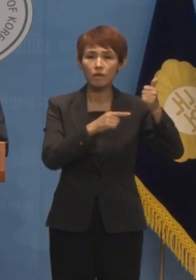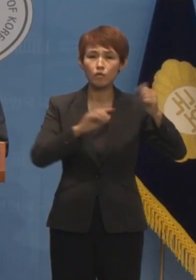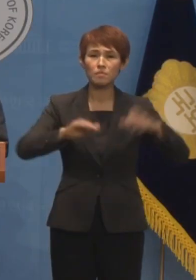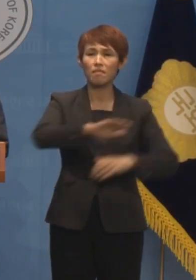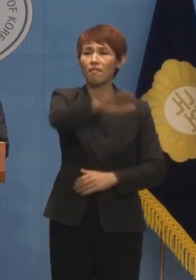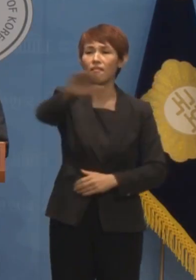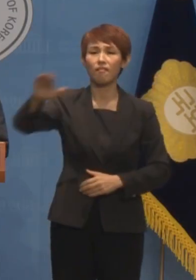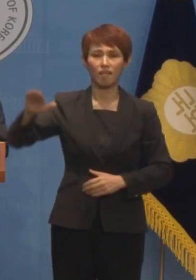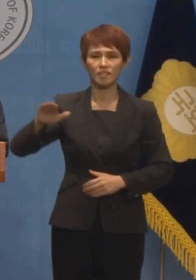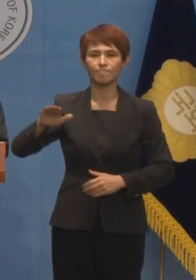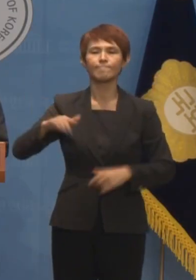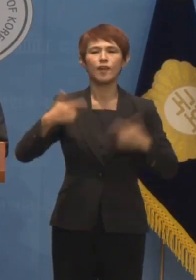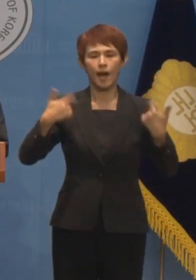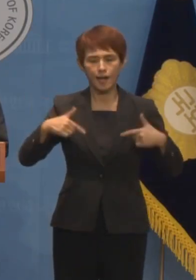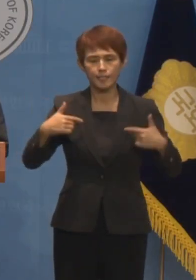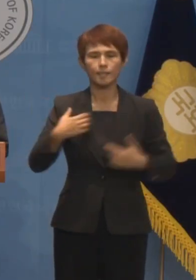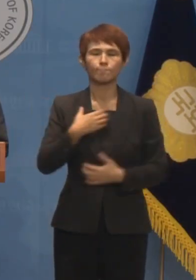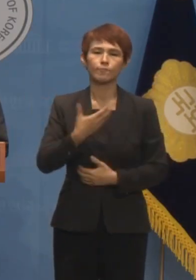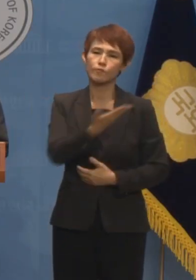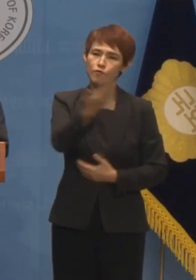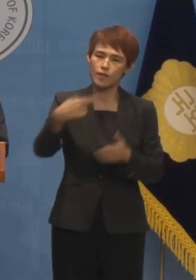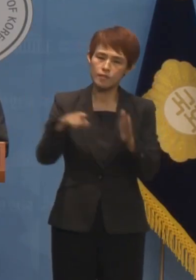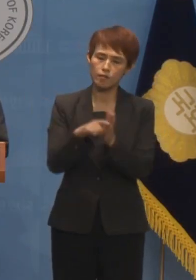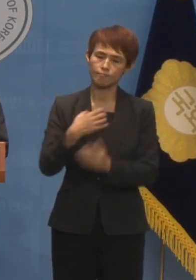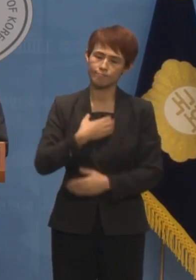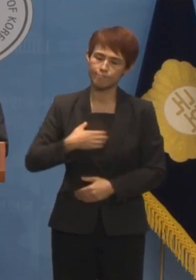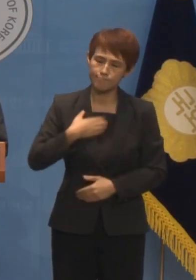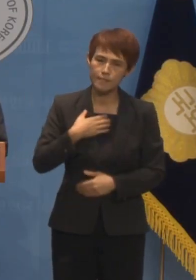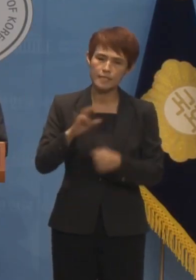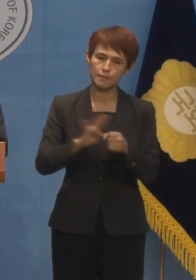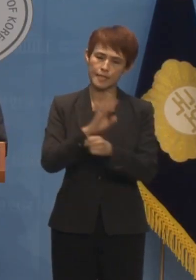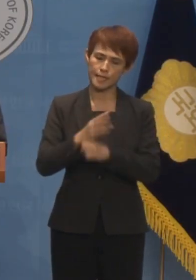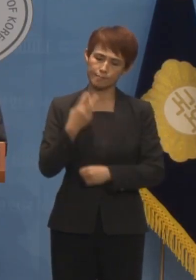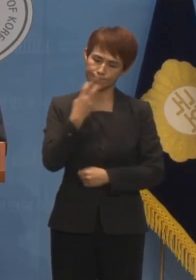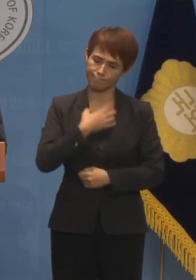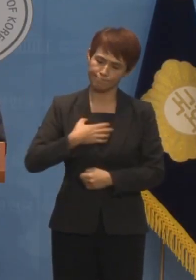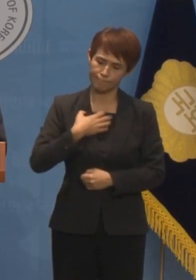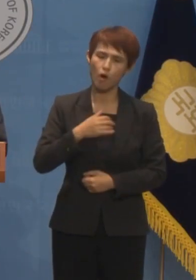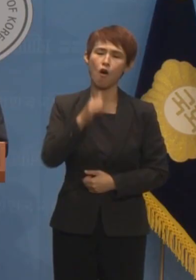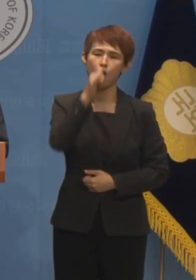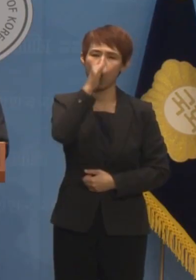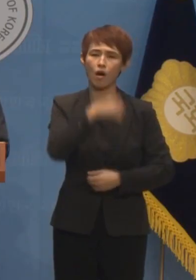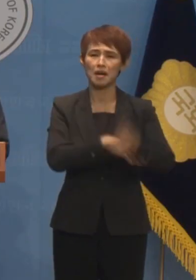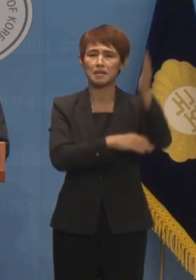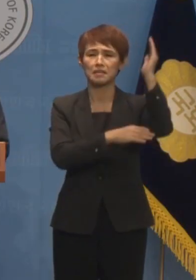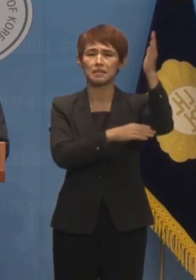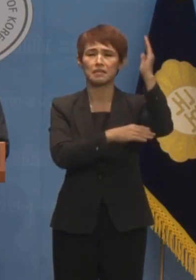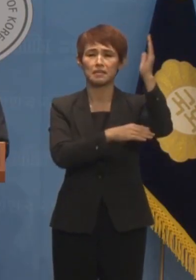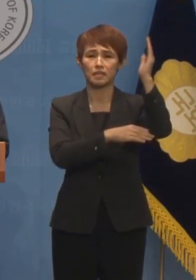앞에서 항상 걱정도 많고 24시간 노심 조사한다고